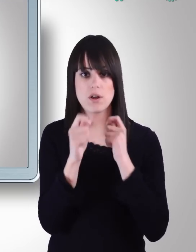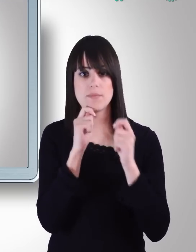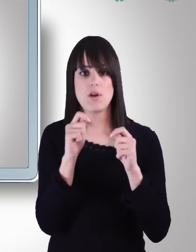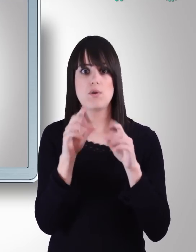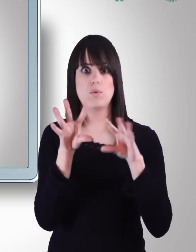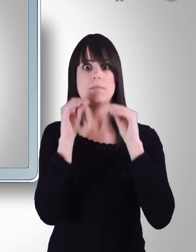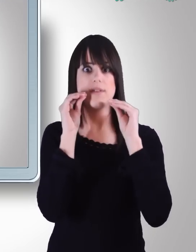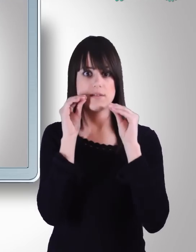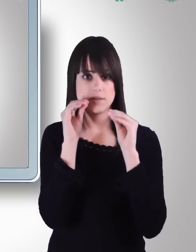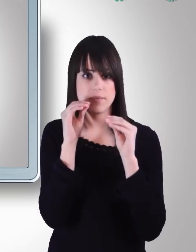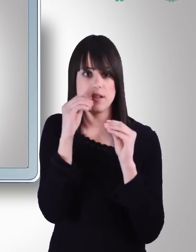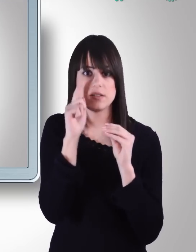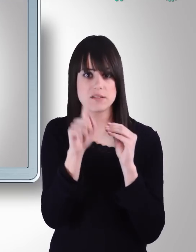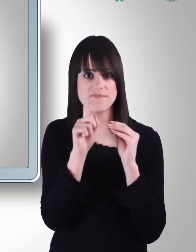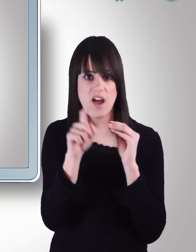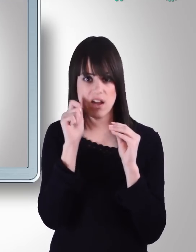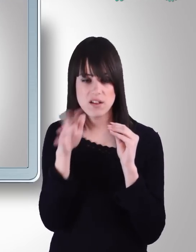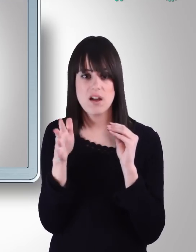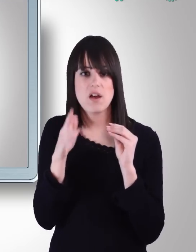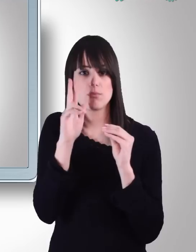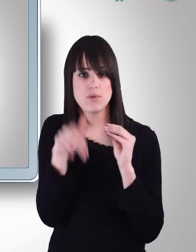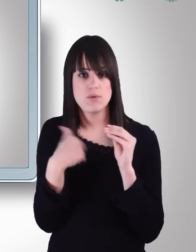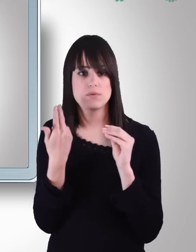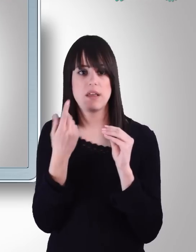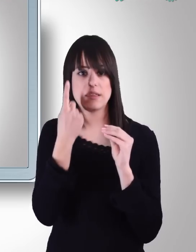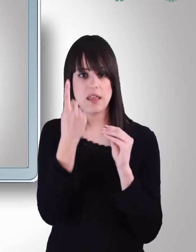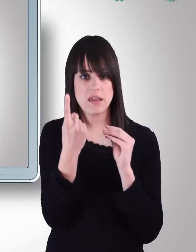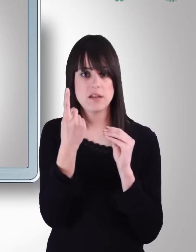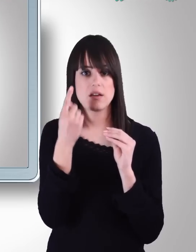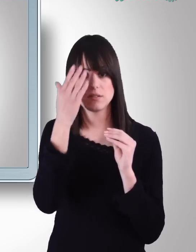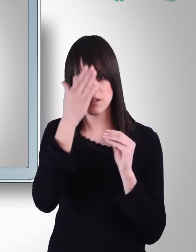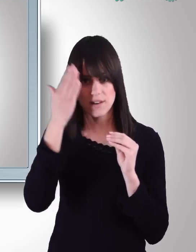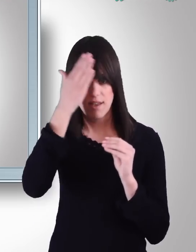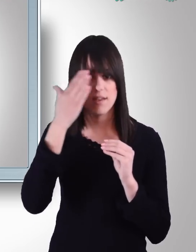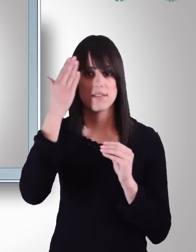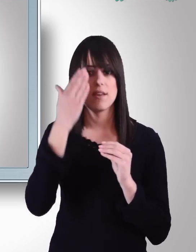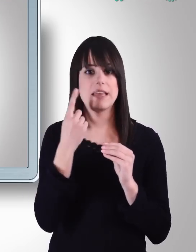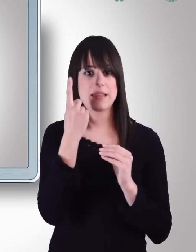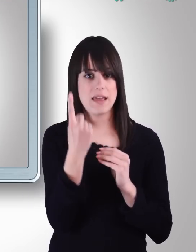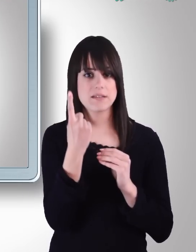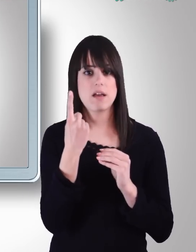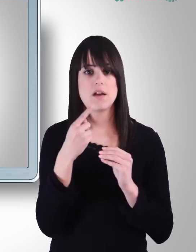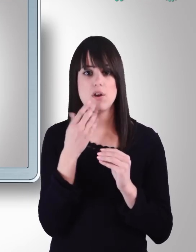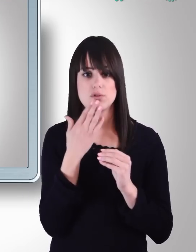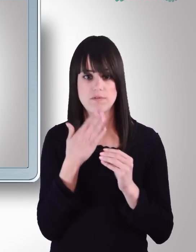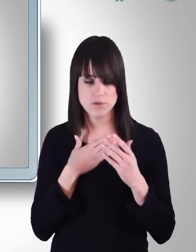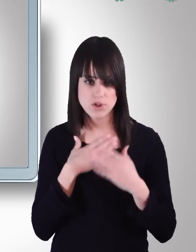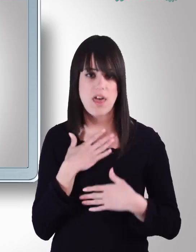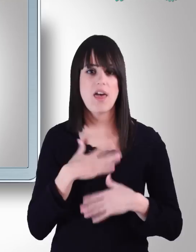na Instagramu on je došao na ideju da zamoli svoje pratioce da svako od njih donira po $1 koji